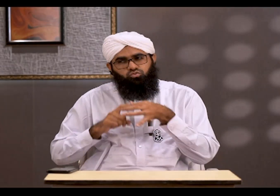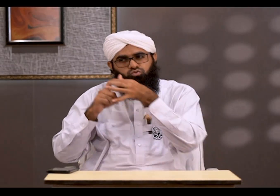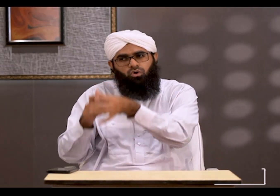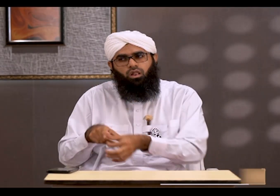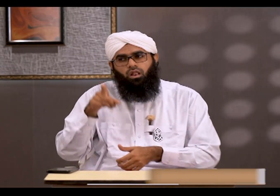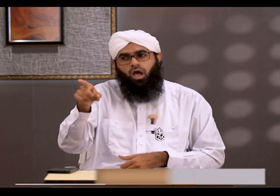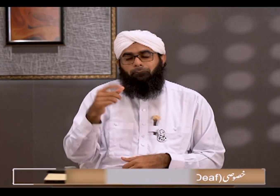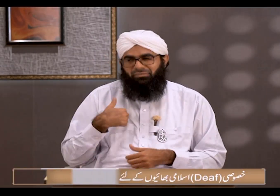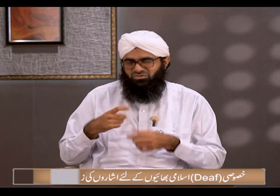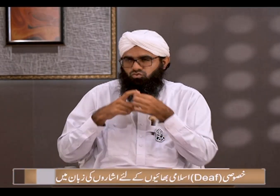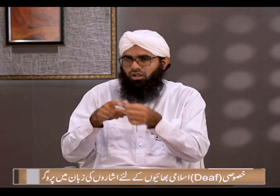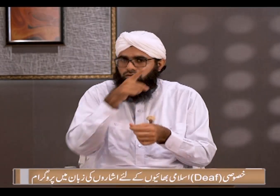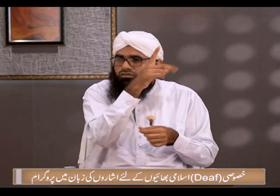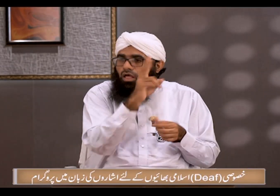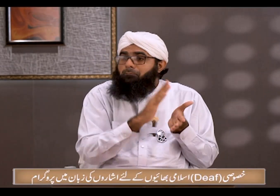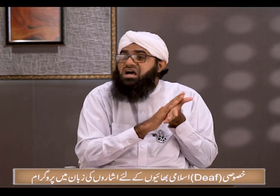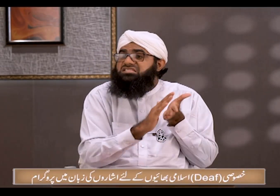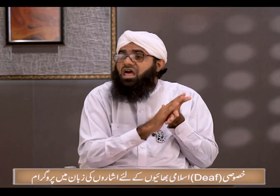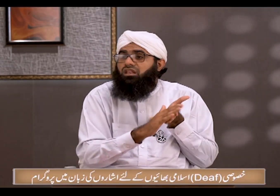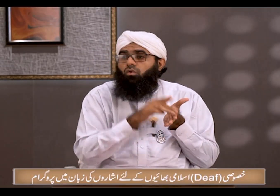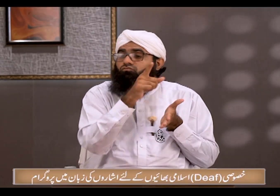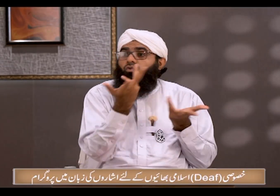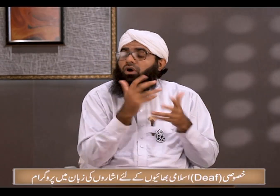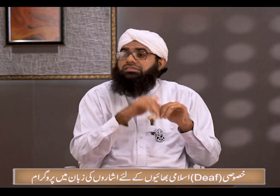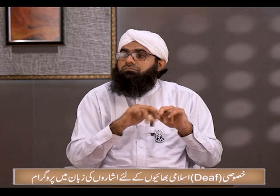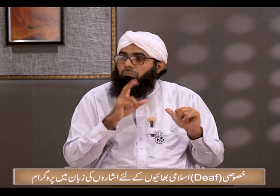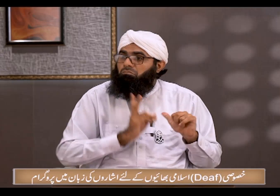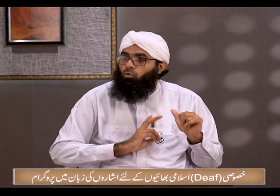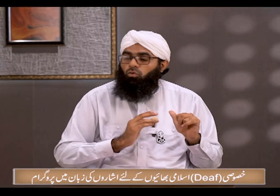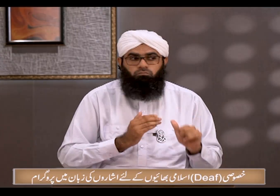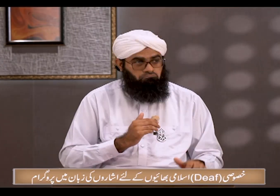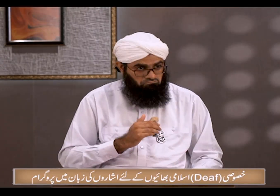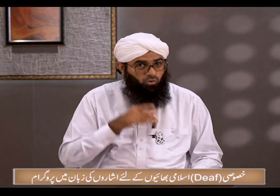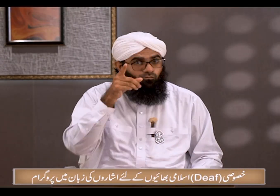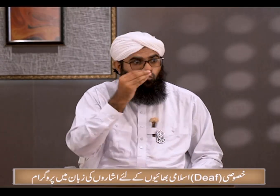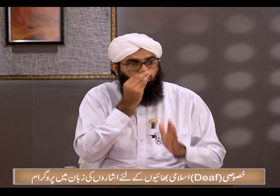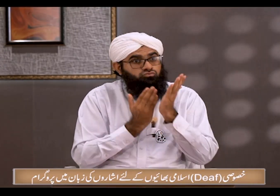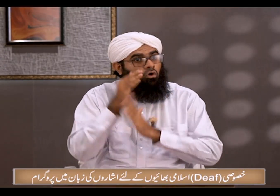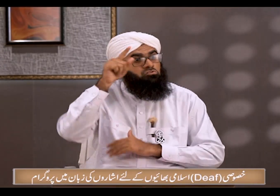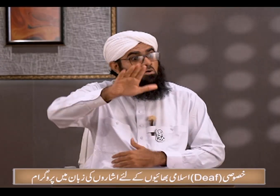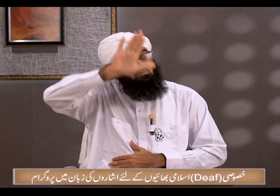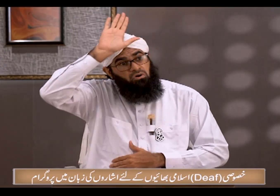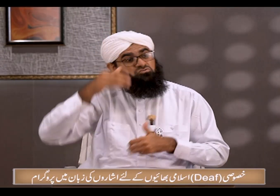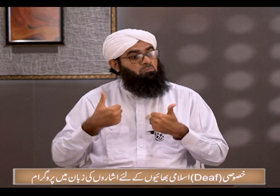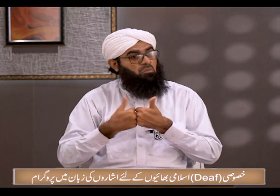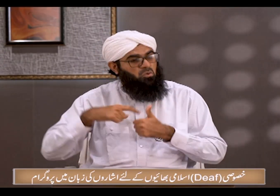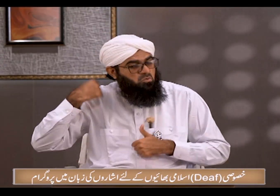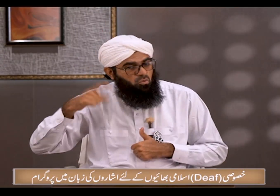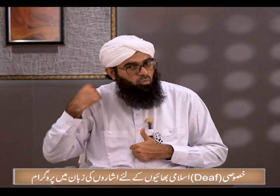بصری رحمۃ اللہ علیہ کے متعلق پوچھا۔ اس نے کہا: وہ جنت میں بادشاہوں کی طرح ہیں، ان کے خدام ان کی نافرمانی نہیں